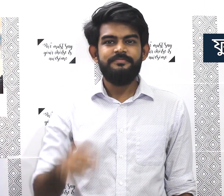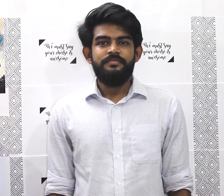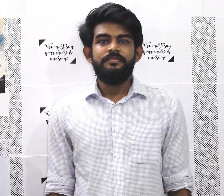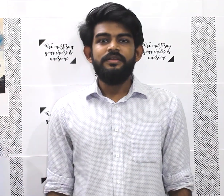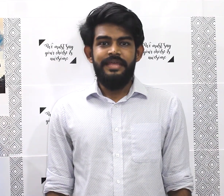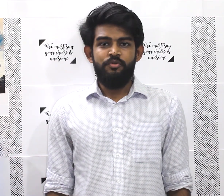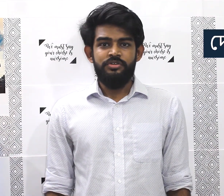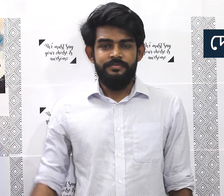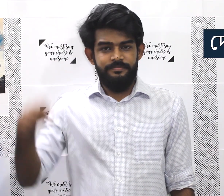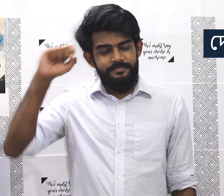দেবর,